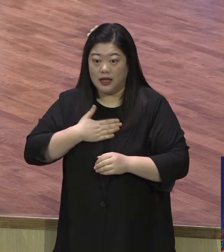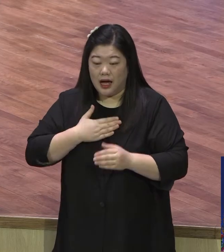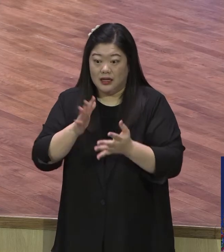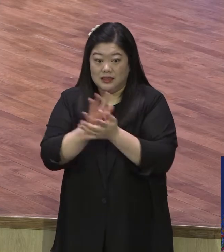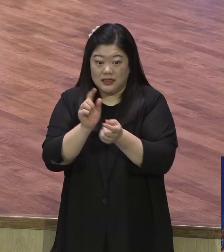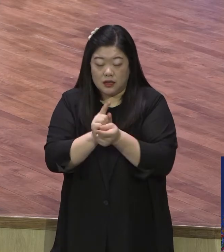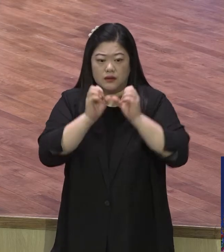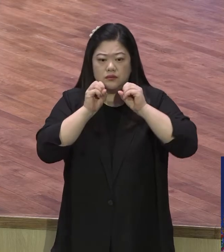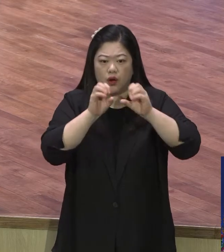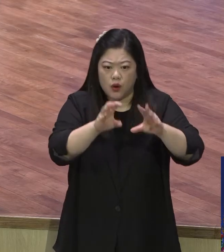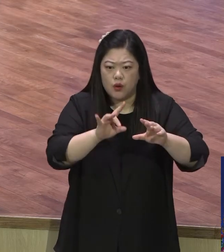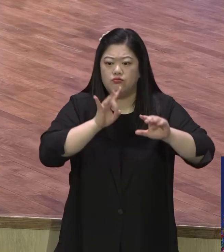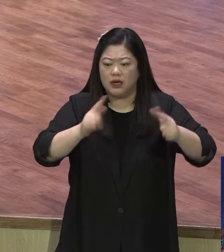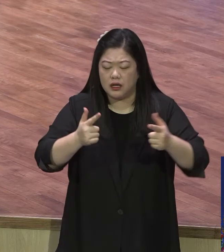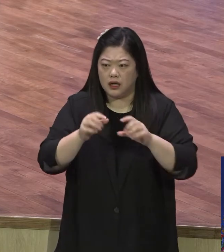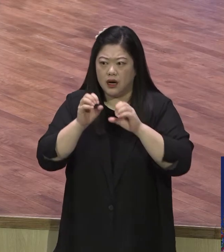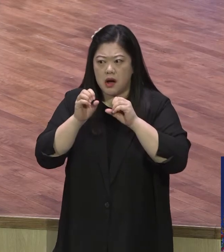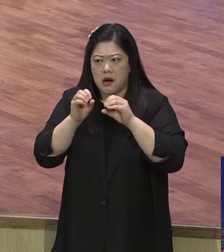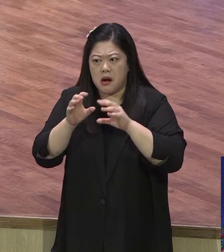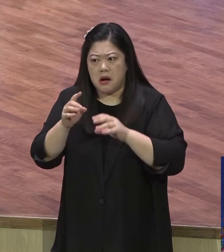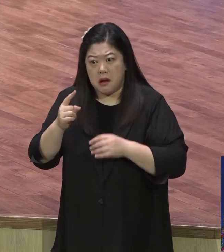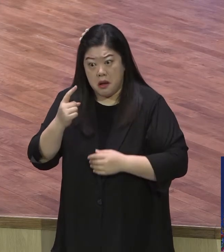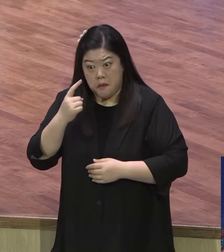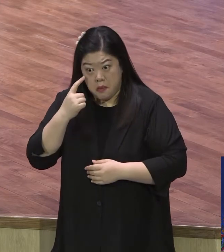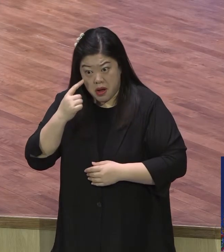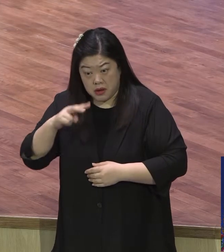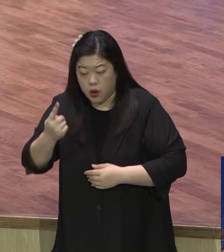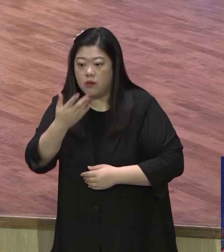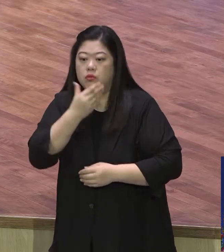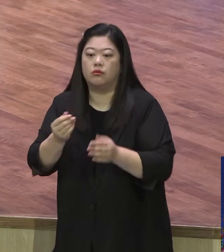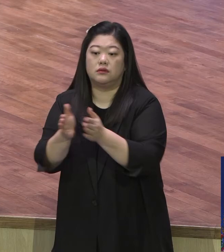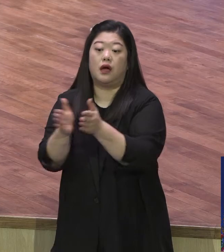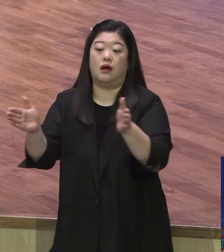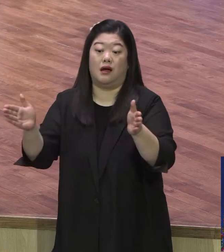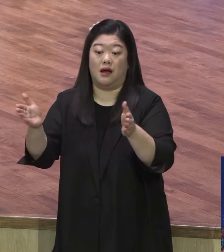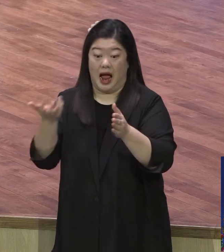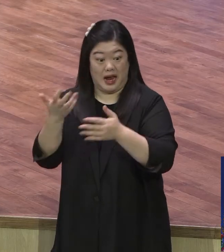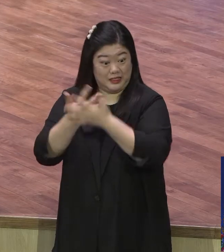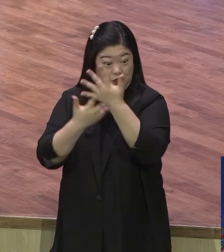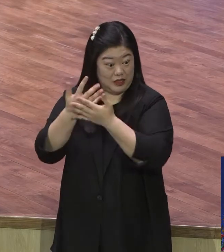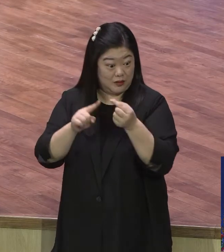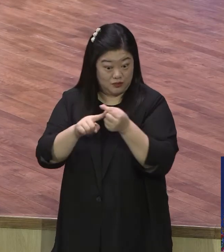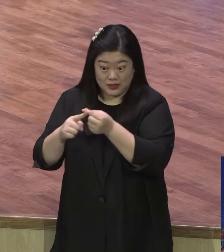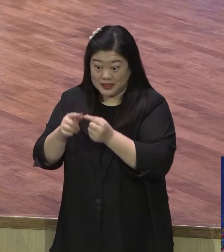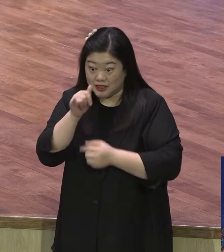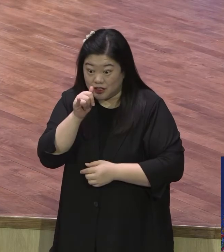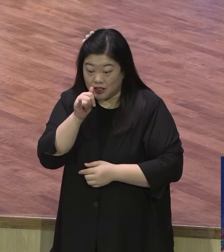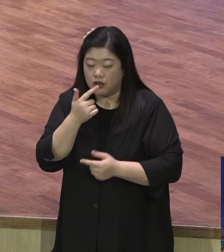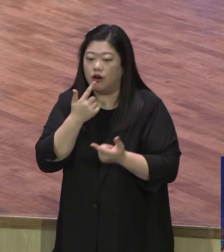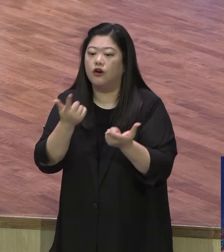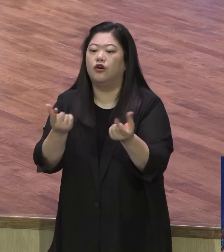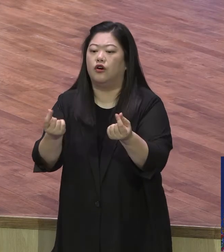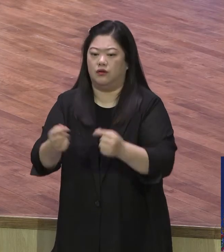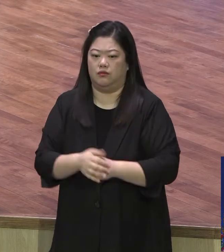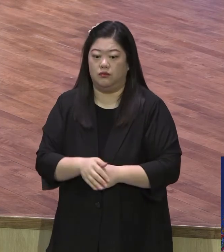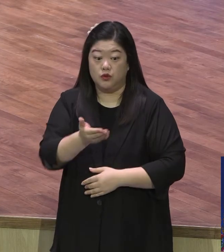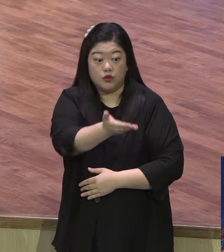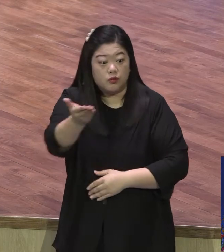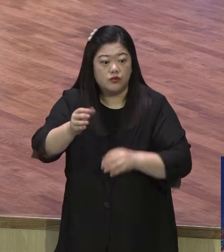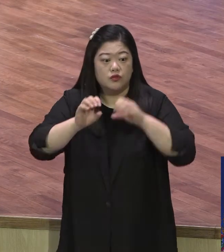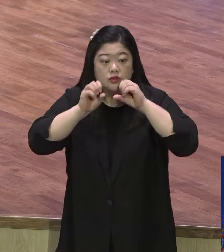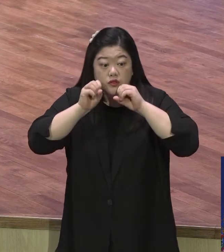성교해야지 여러분 여운교에 나온 거를 여러분 크게 감사하시